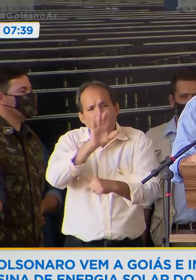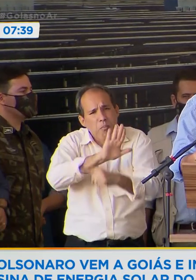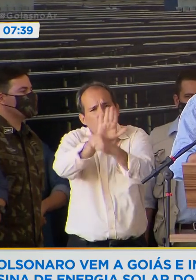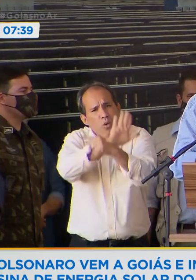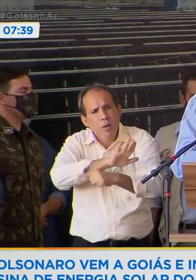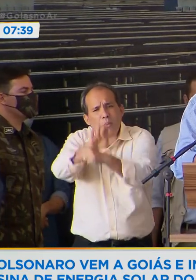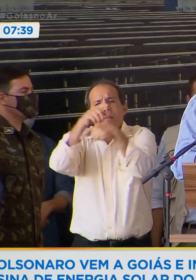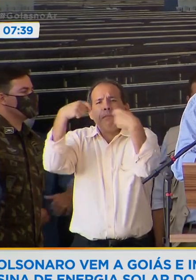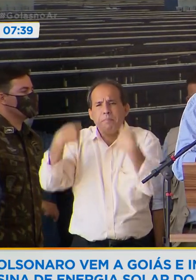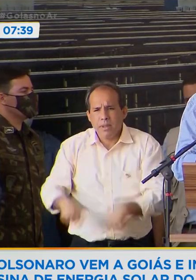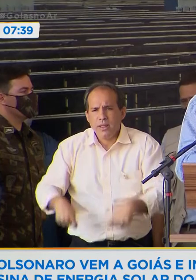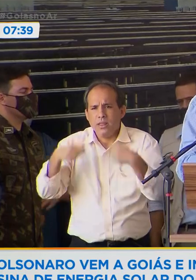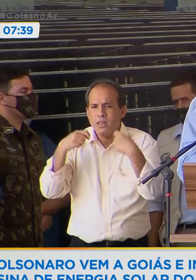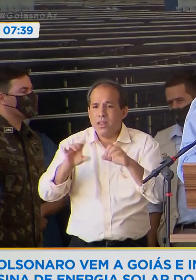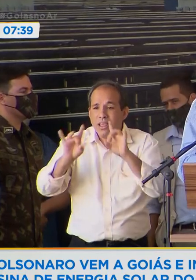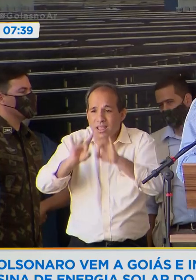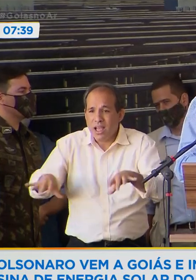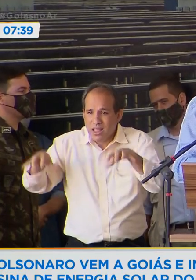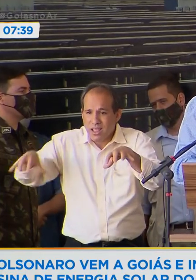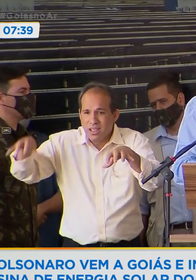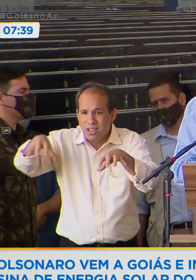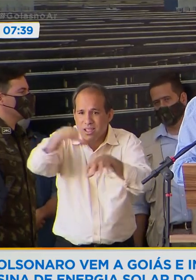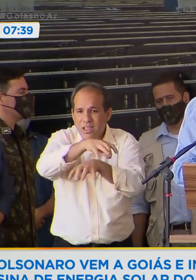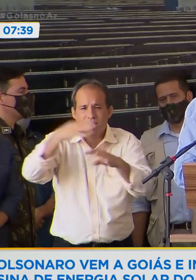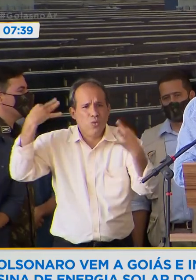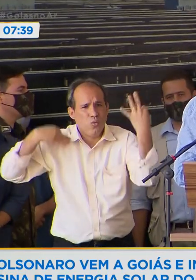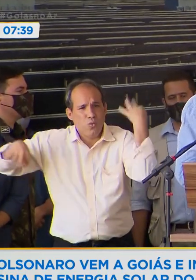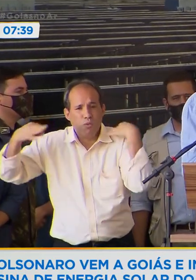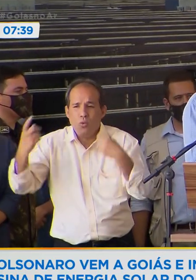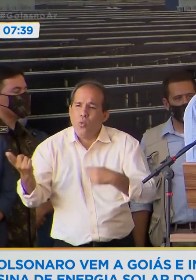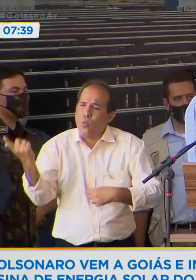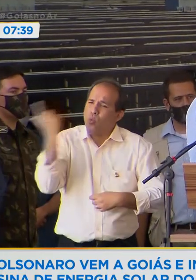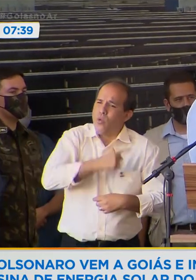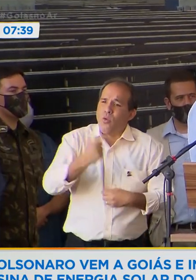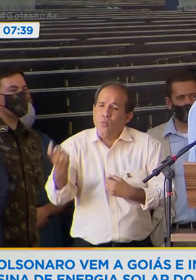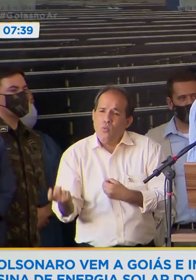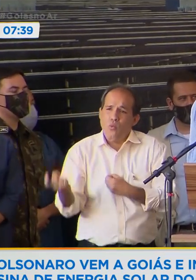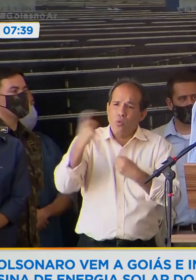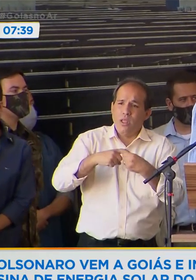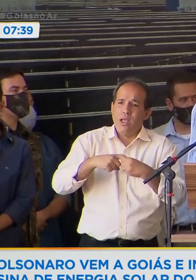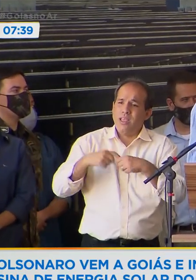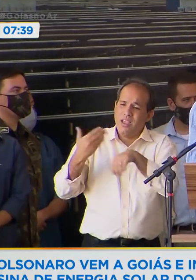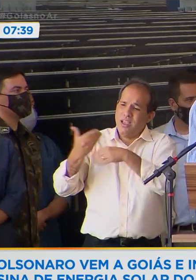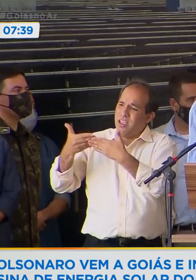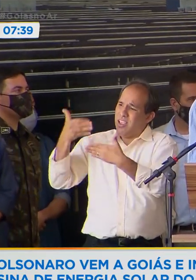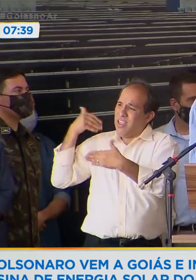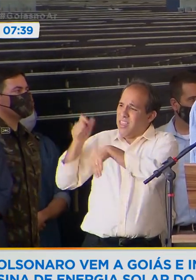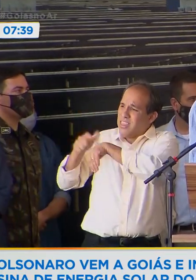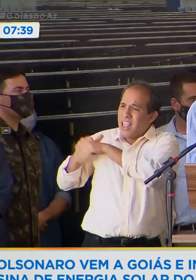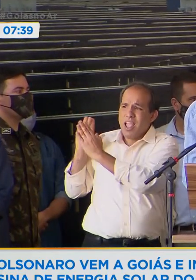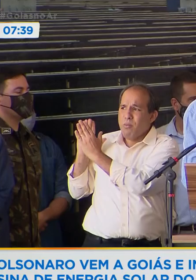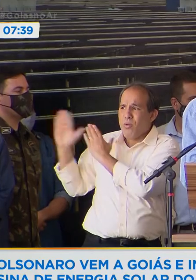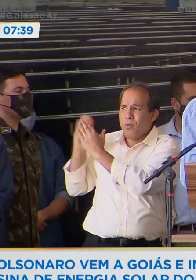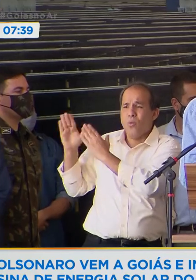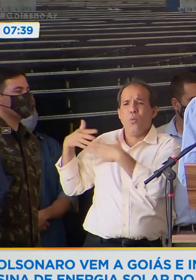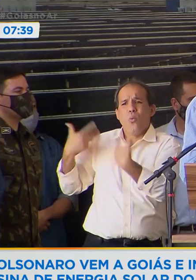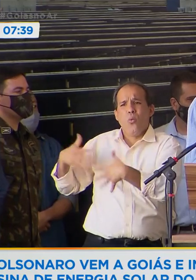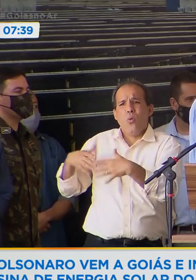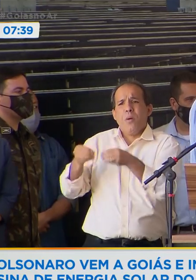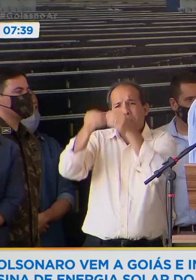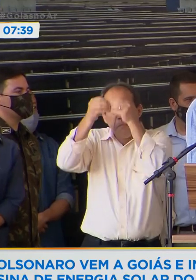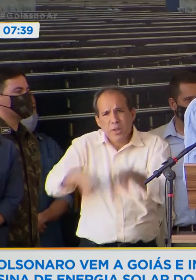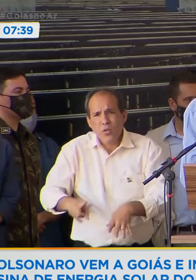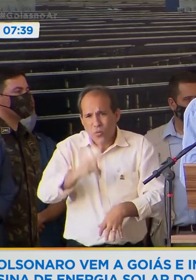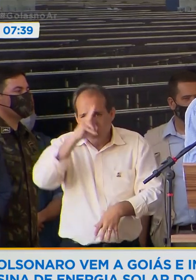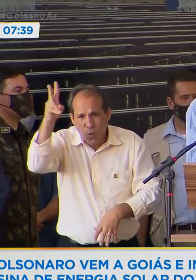a cada momento para que eles possam recuperar não só esse tempo mas o prejuízo alto que tiveram